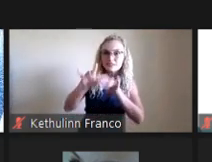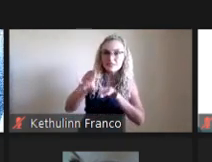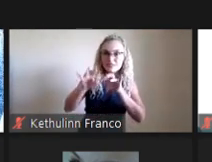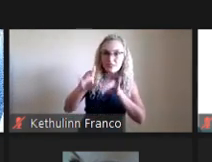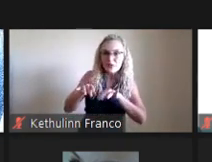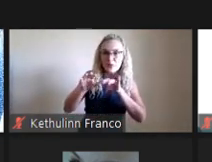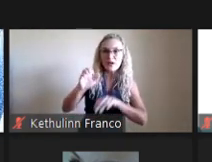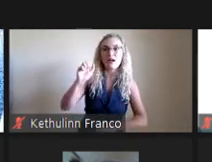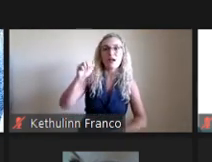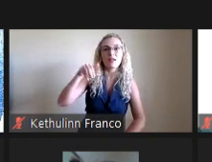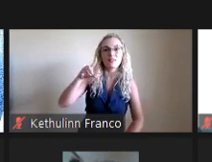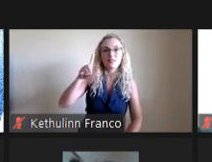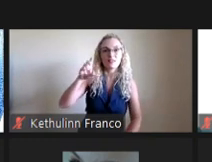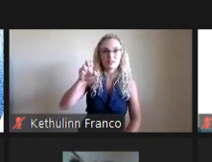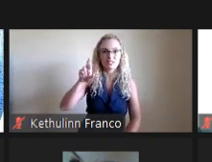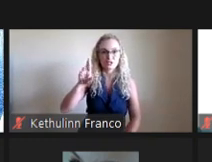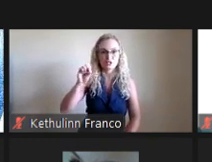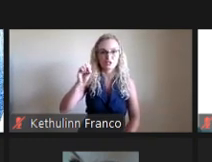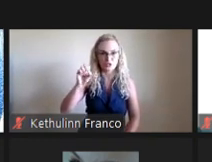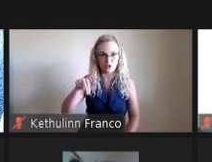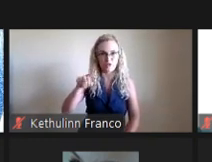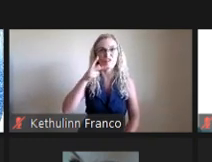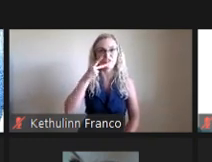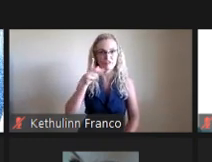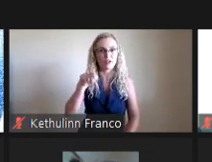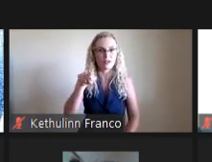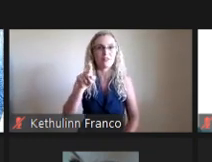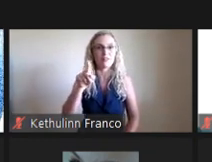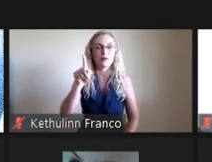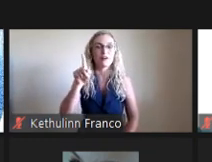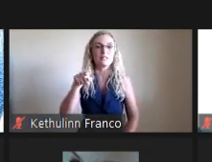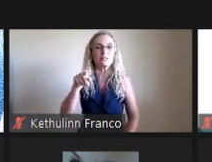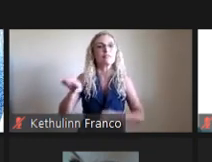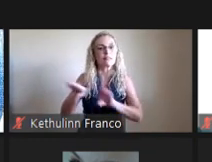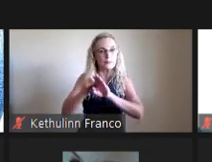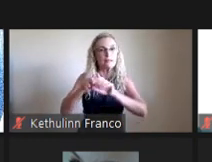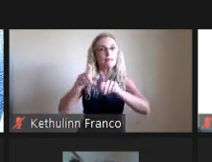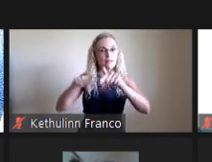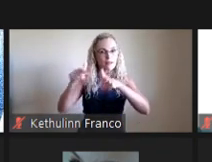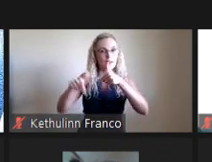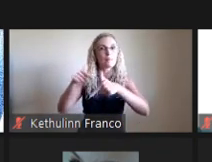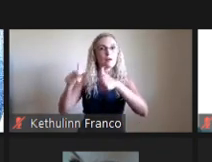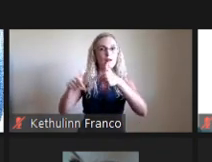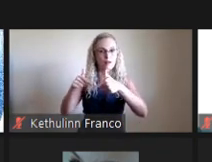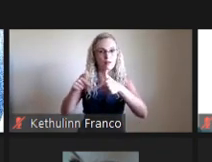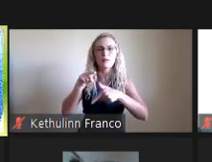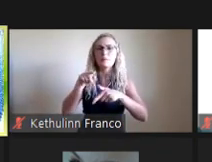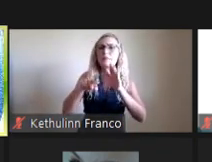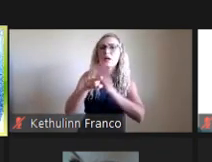de extensão são 180. Qual que é a sua instituição, Anderson, mesmo?